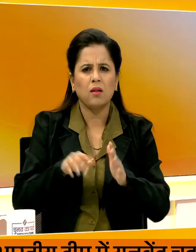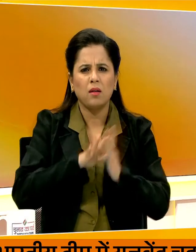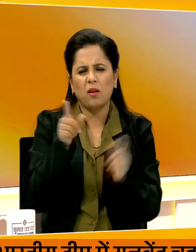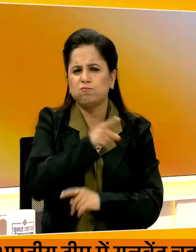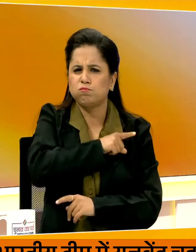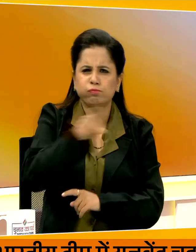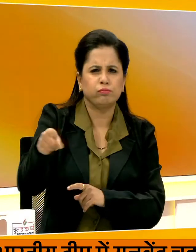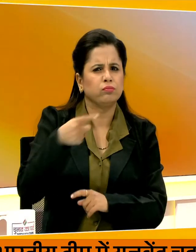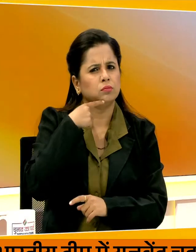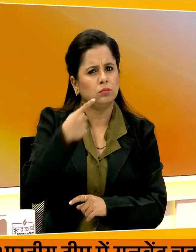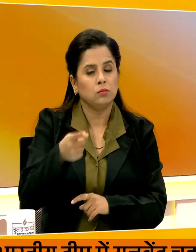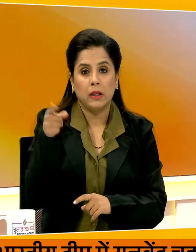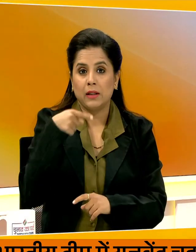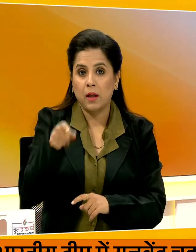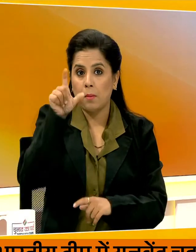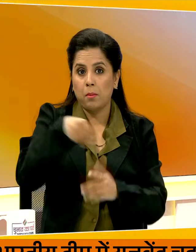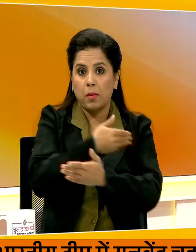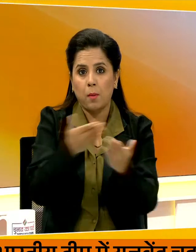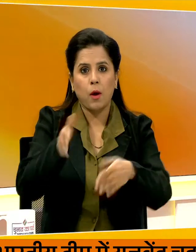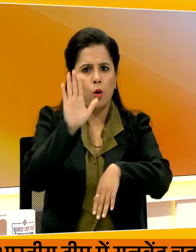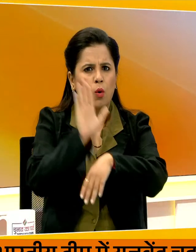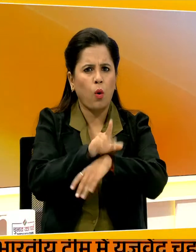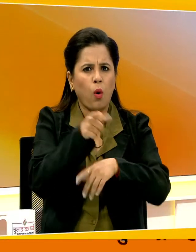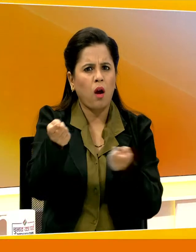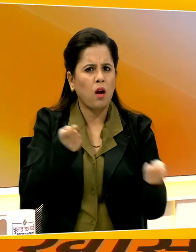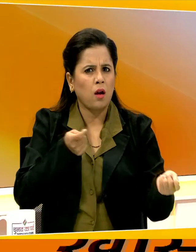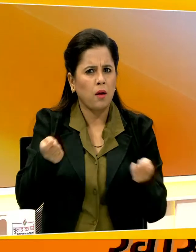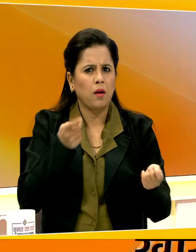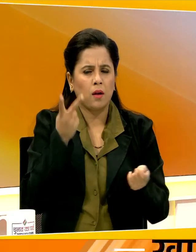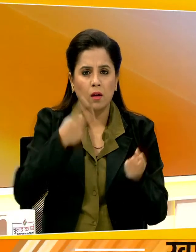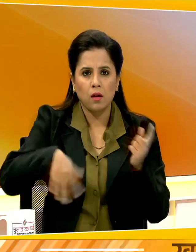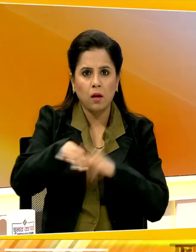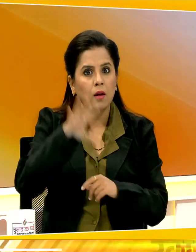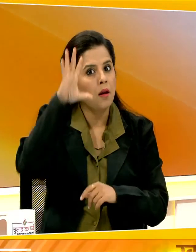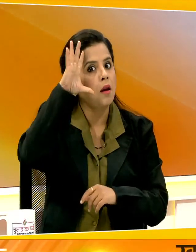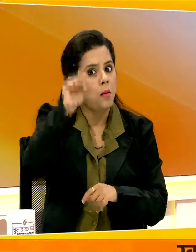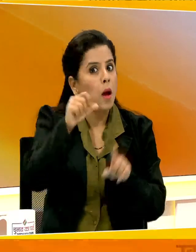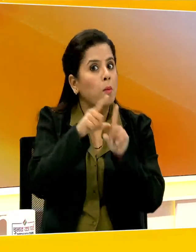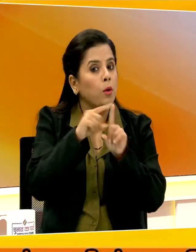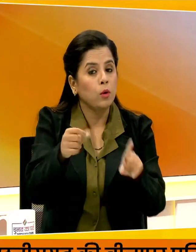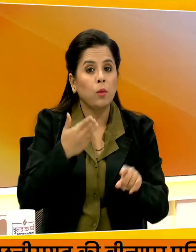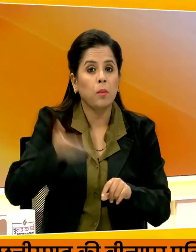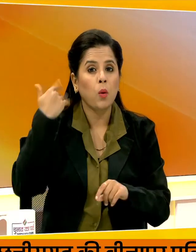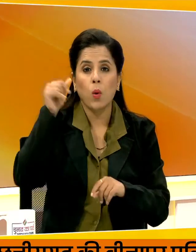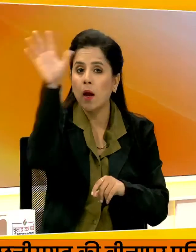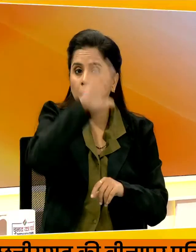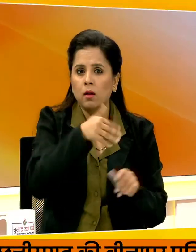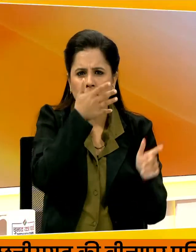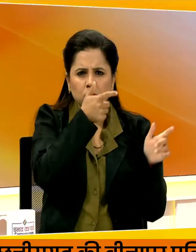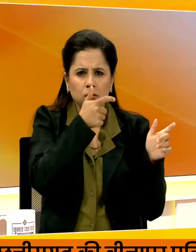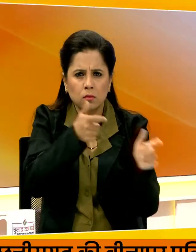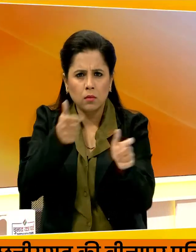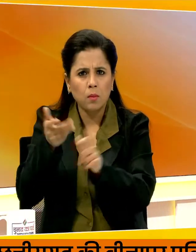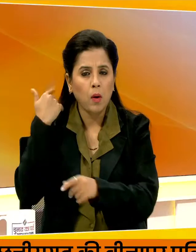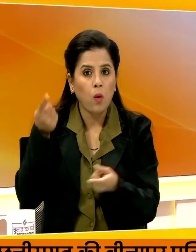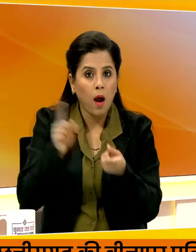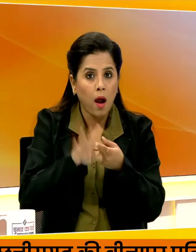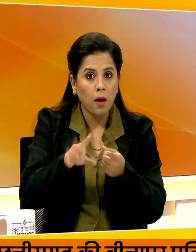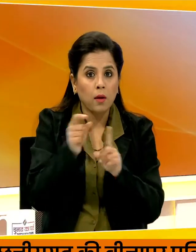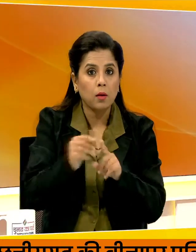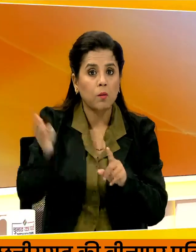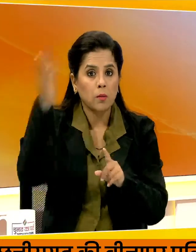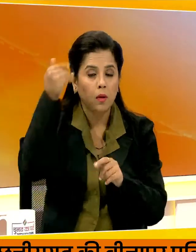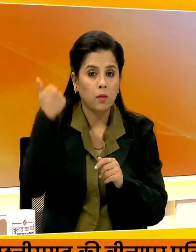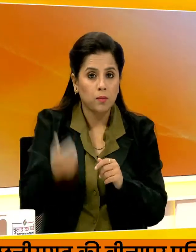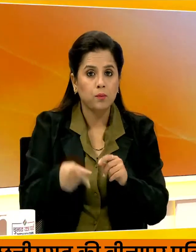हमला बोला। उन्होंने लोगों को कांग्रेस शासन के उस दौर की याद दिलाई जब भारत में आतंकी हमला होने पर पाकिस्तान